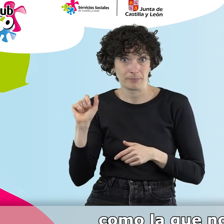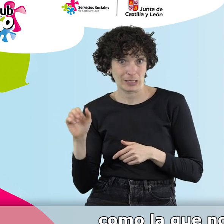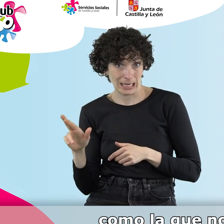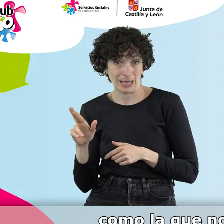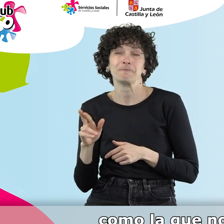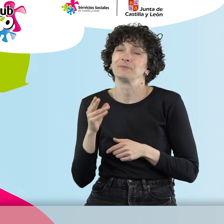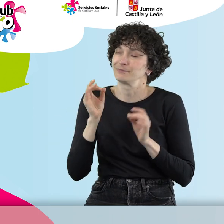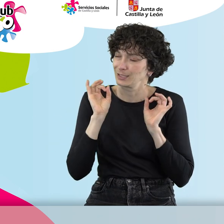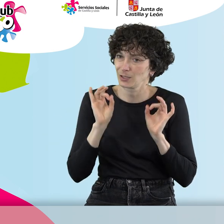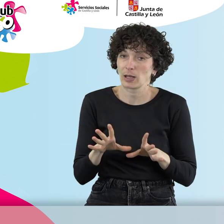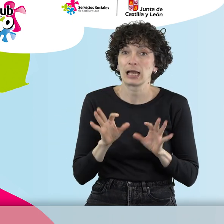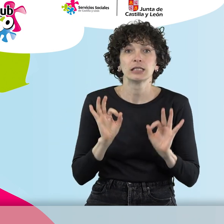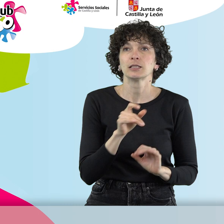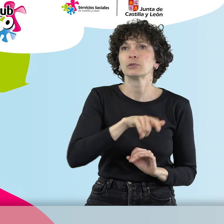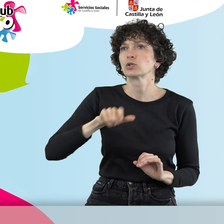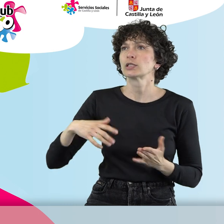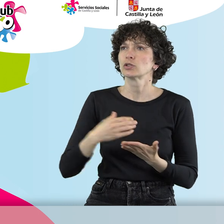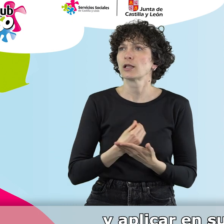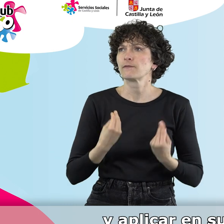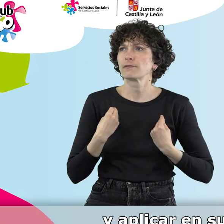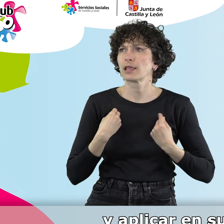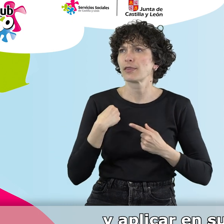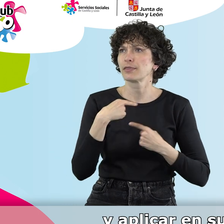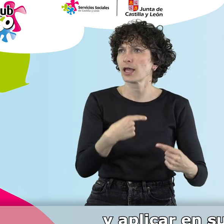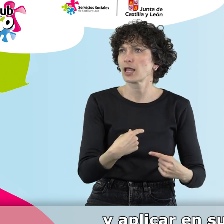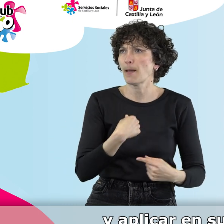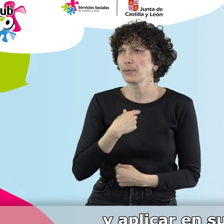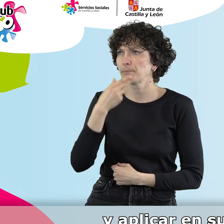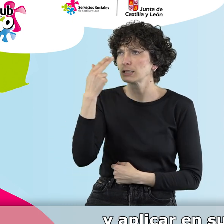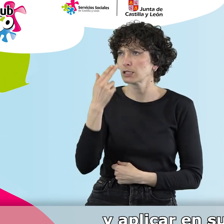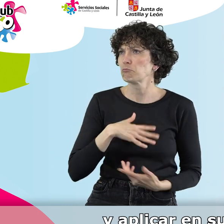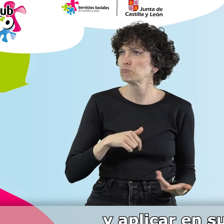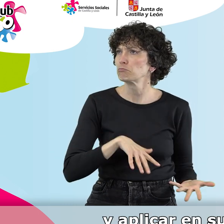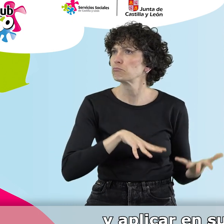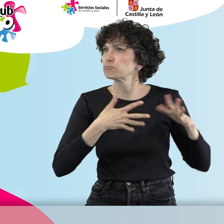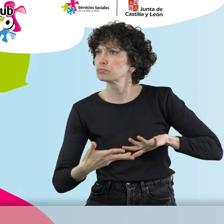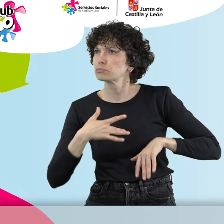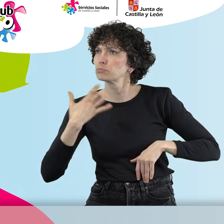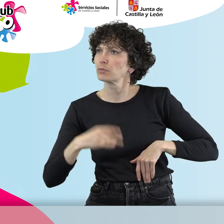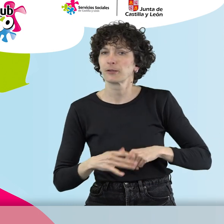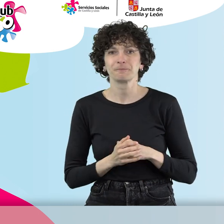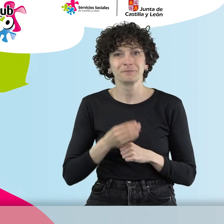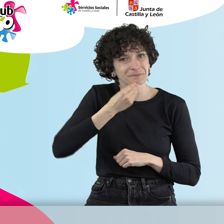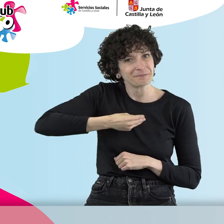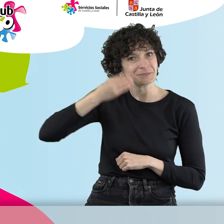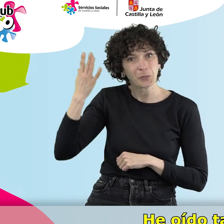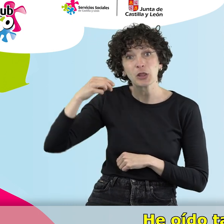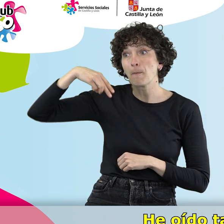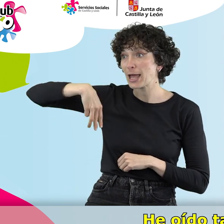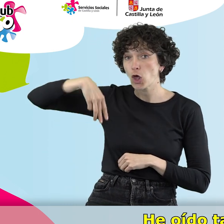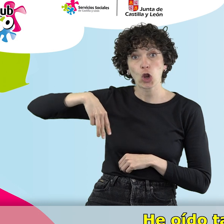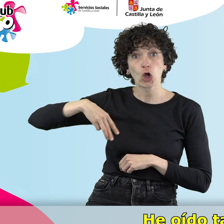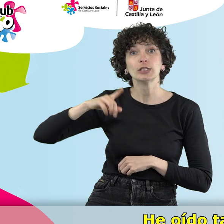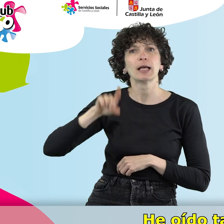un momento Pilar para que cada cual pueda coger y aplicar en su vida diaria lo que más le convenga. Estupendo, Manolo. He